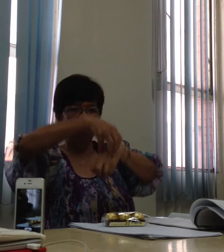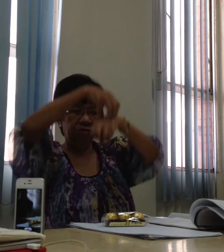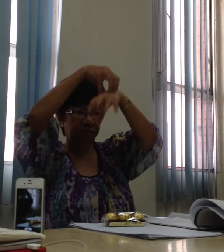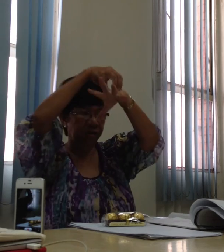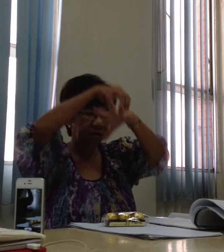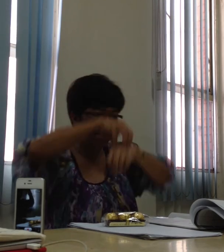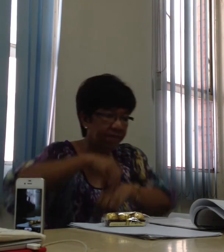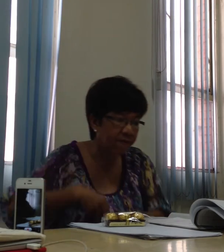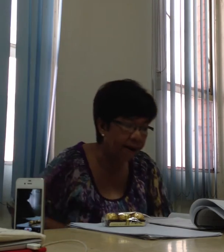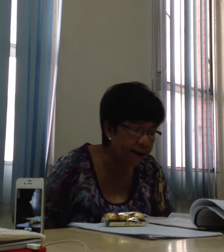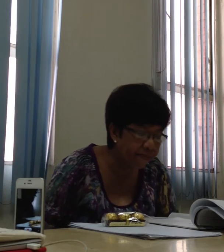Octopus.